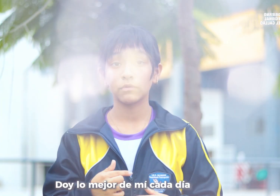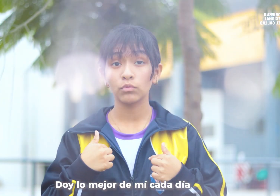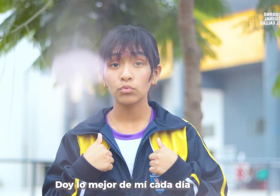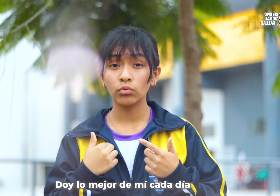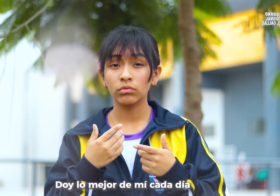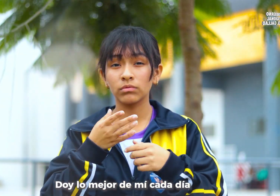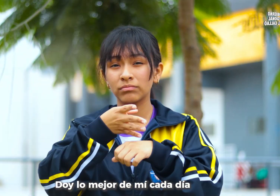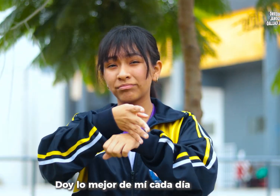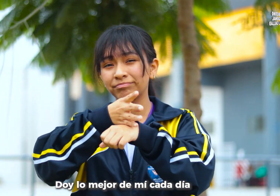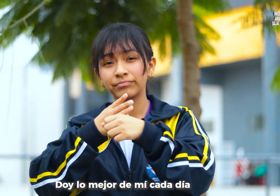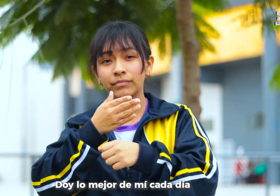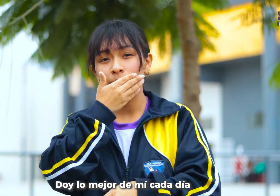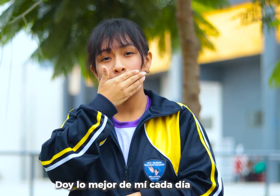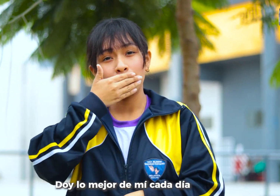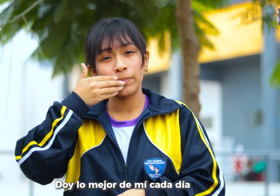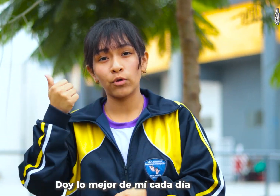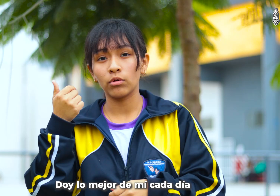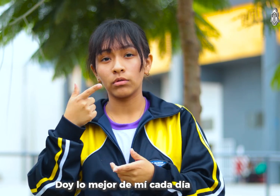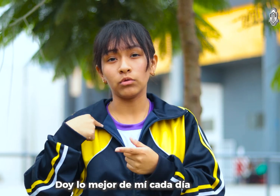Doy lo mejor de mí cada día.